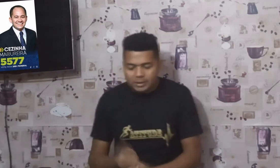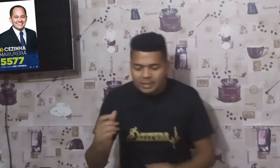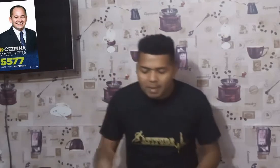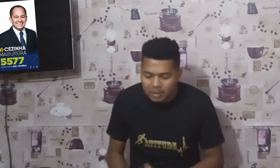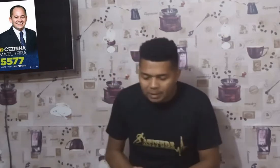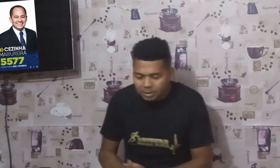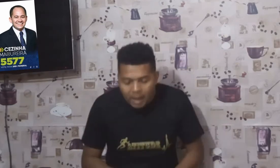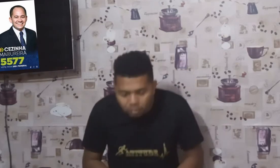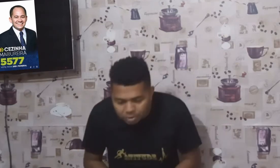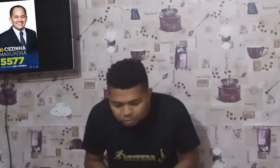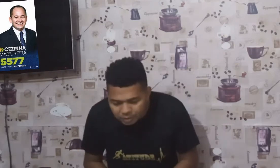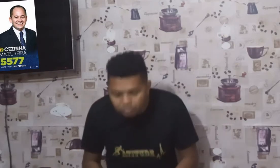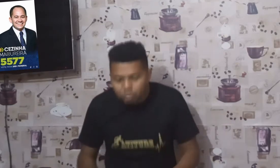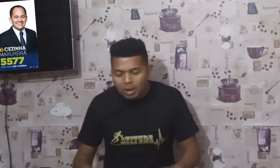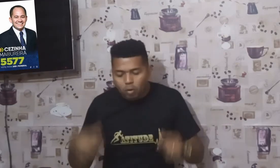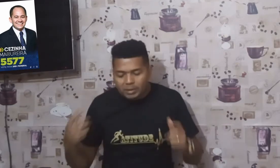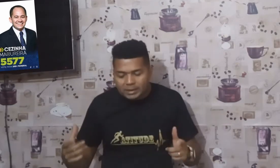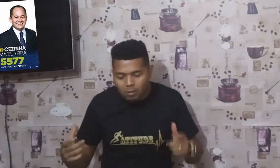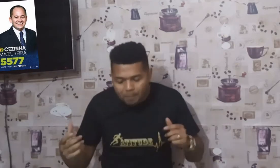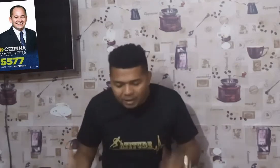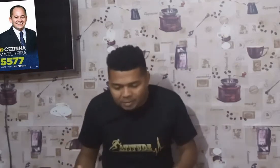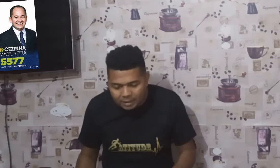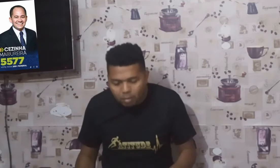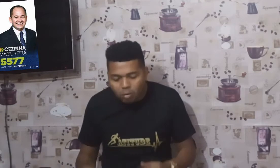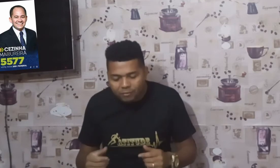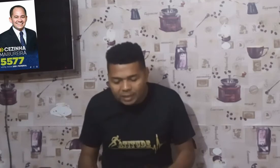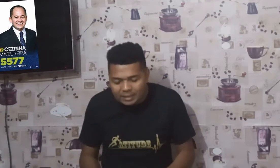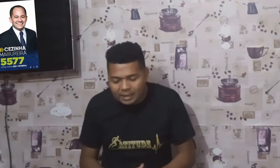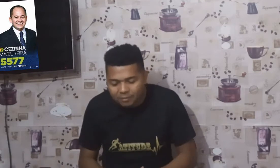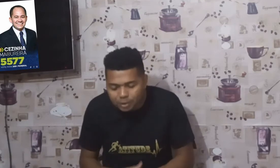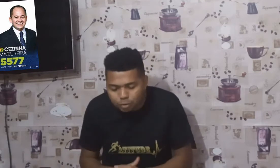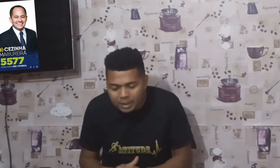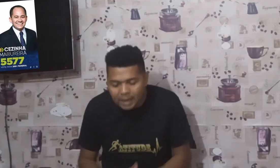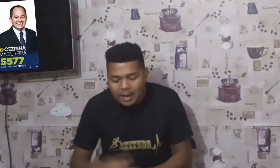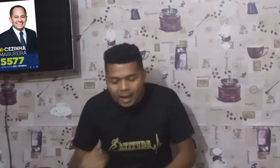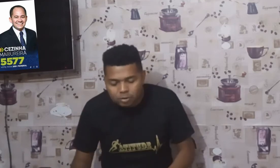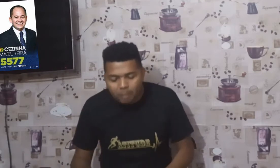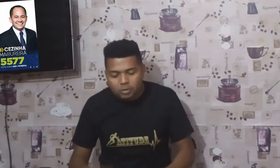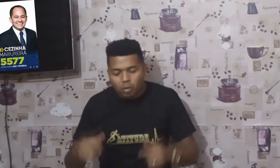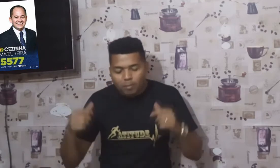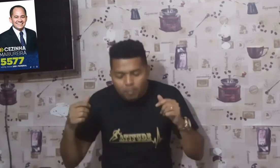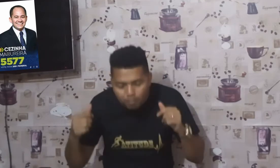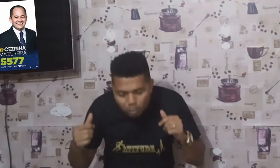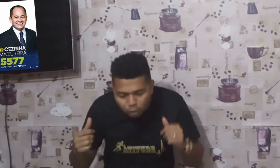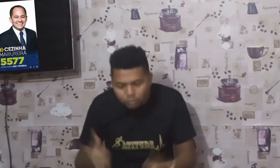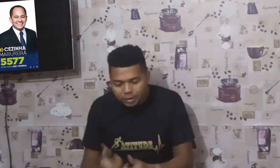Pastor Cezinha, membro da Madureira, a constituição de uma comissão parlamentar com a finalidade de vistoriar as obras do